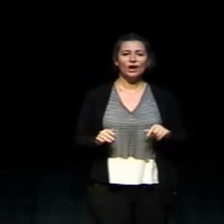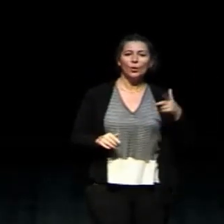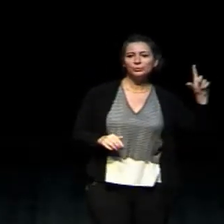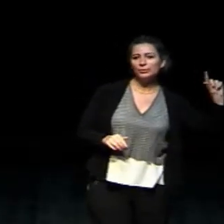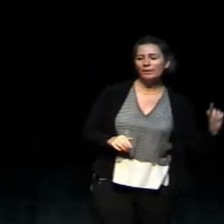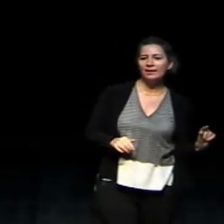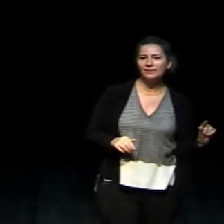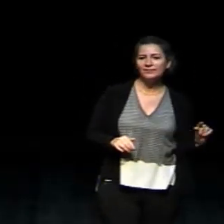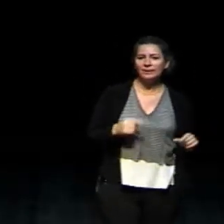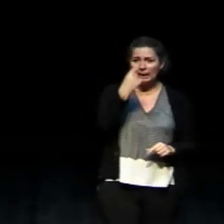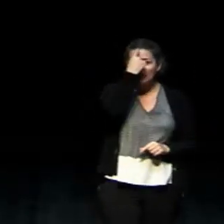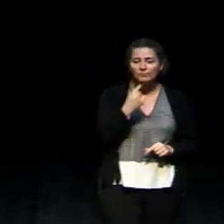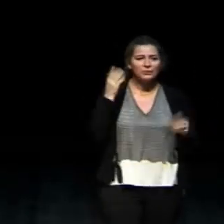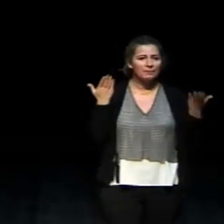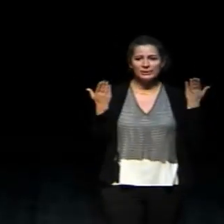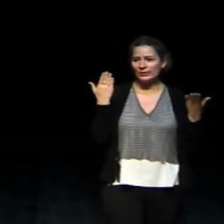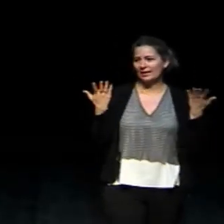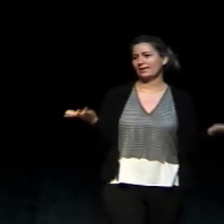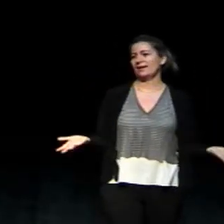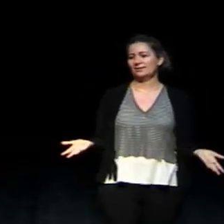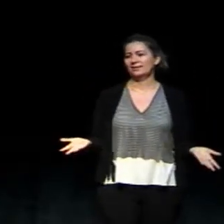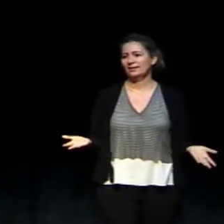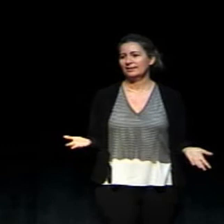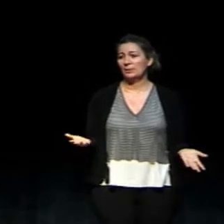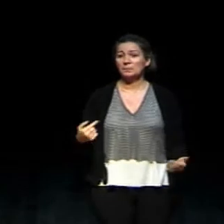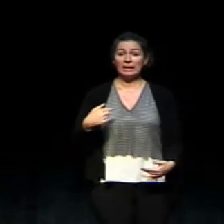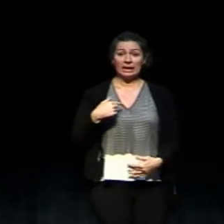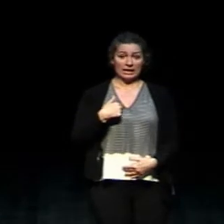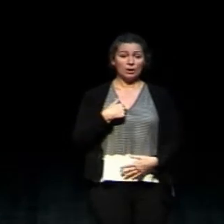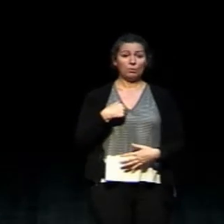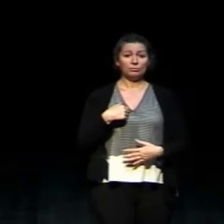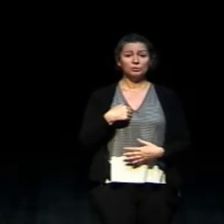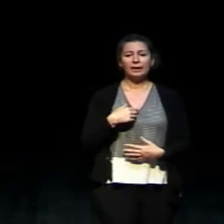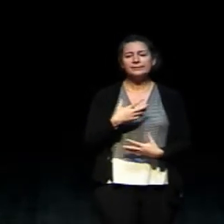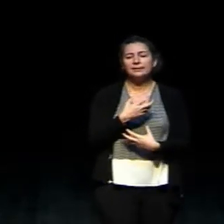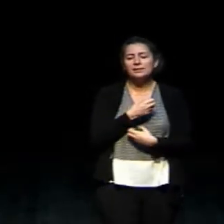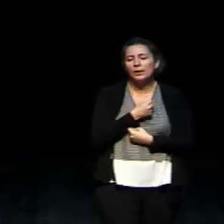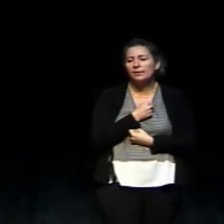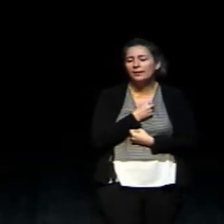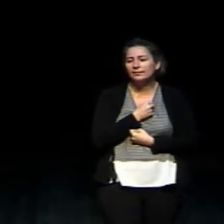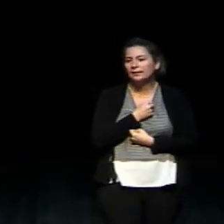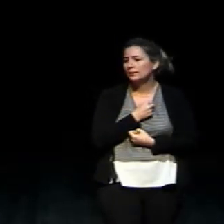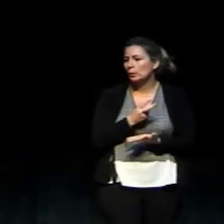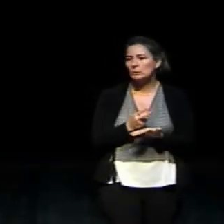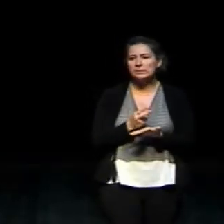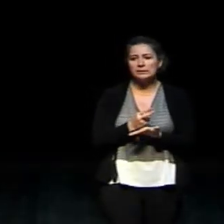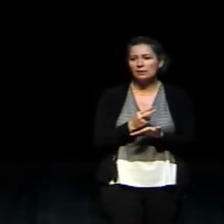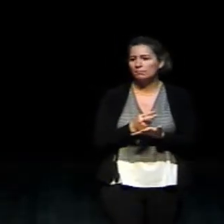despojados, que gostam de se exibir mais, alunos que gostam de se exibir menos, de se expor menos. Então, são perfis